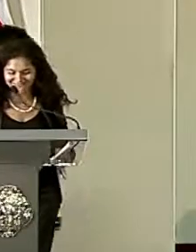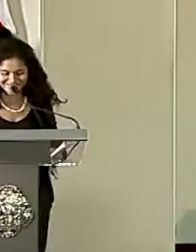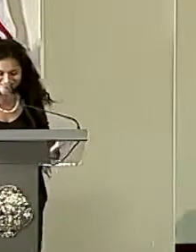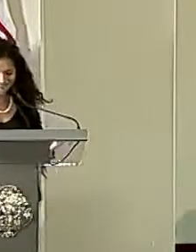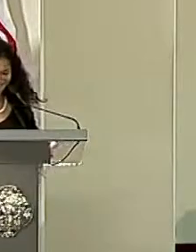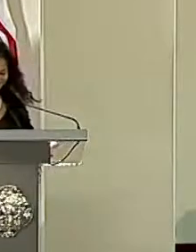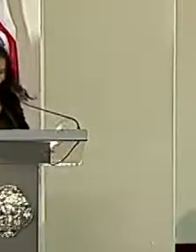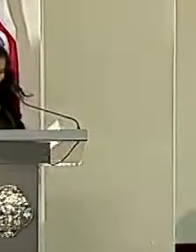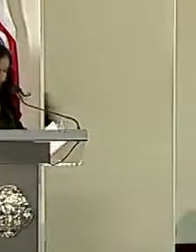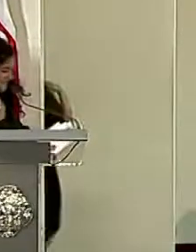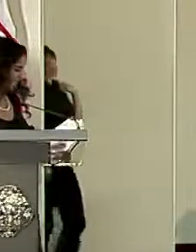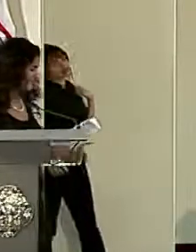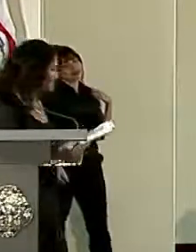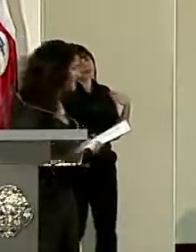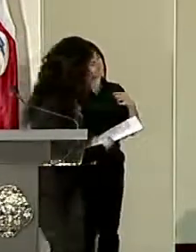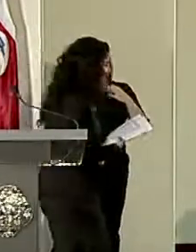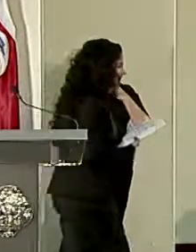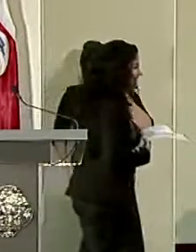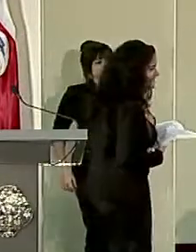disculpe la tardanza.